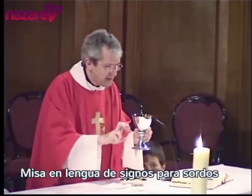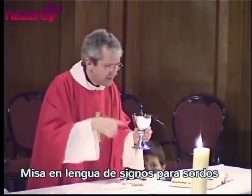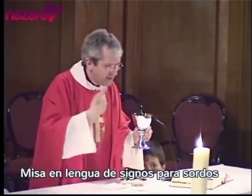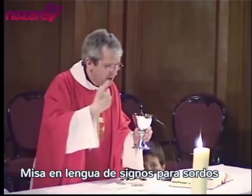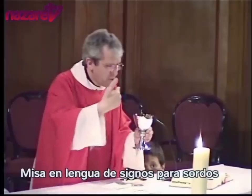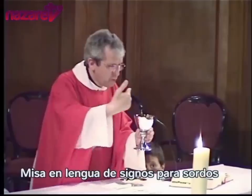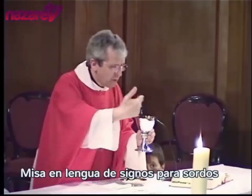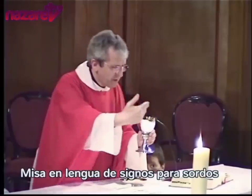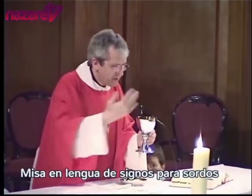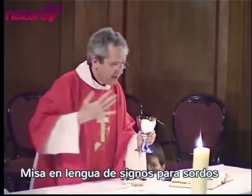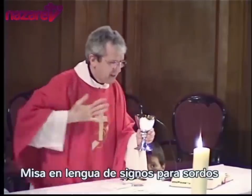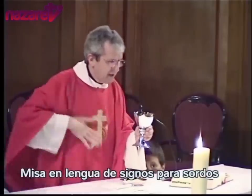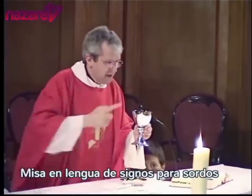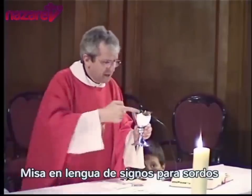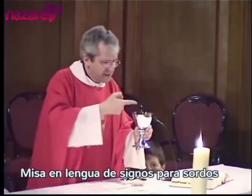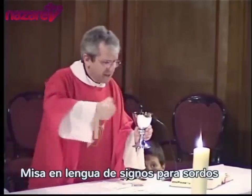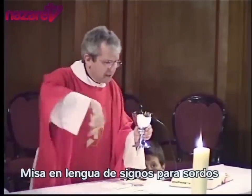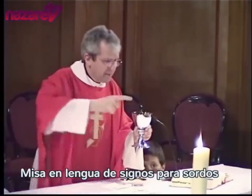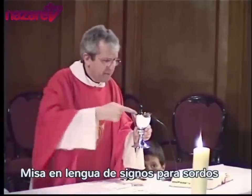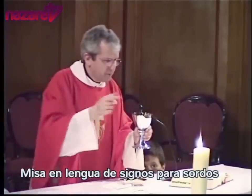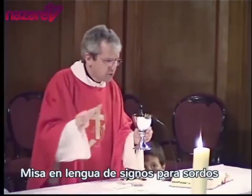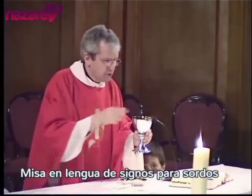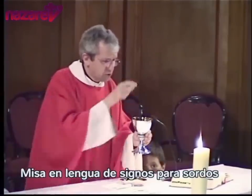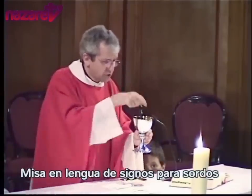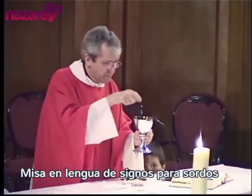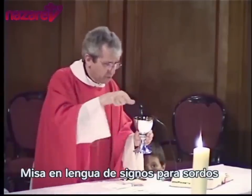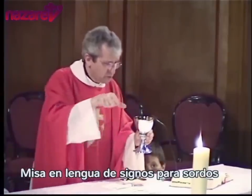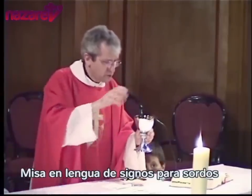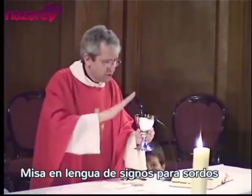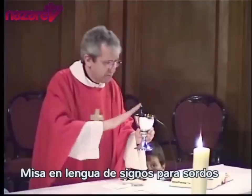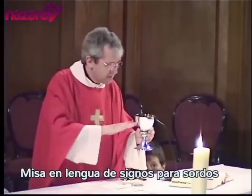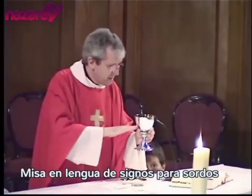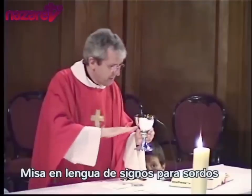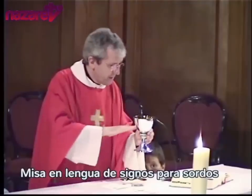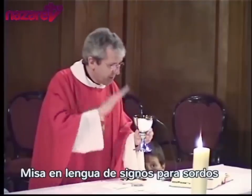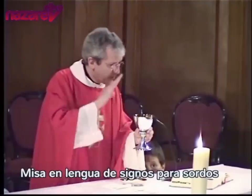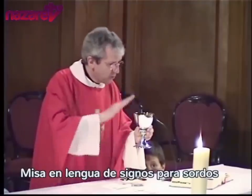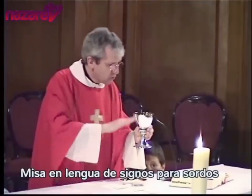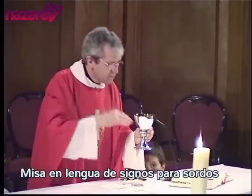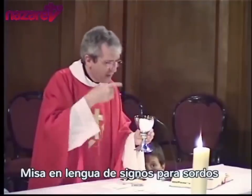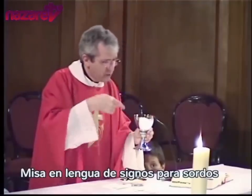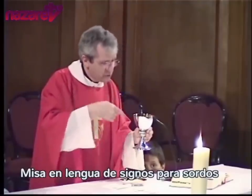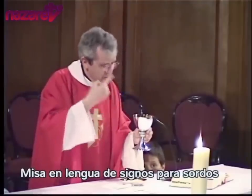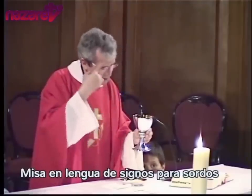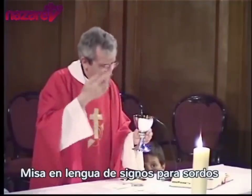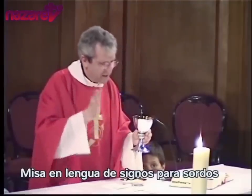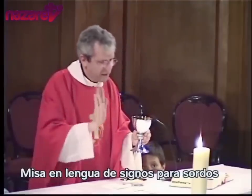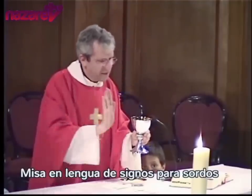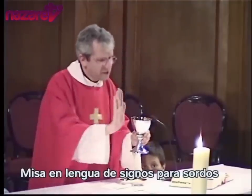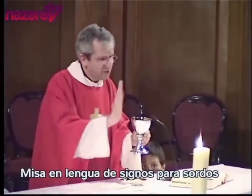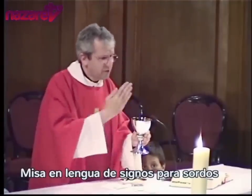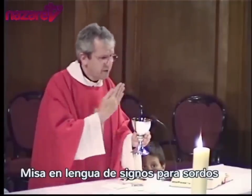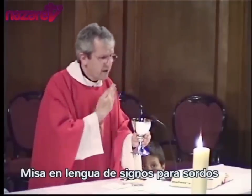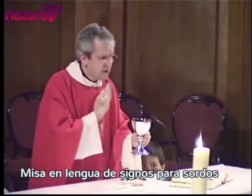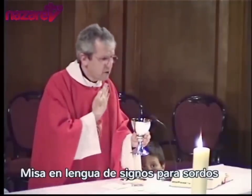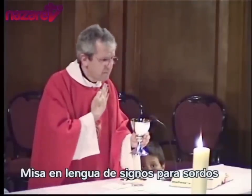de la alianza nueva y eterna, que será derramada por vosotros y por muchos para el perdón de los pecados. Haced